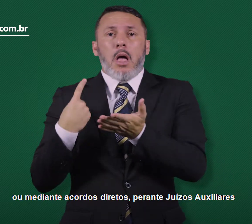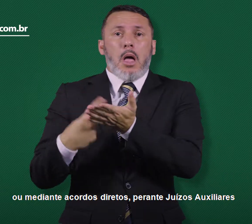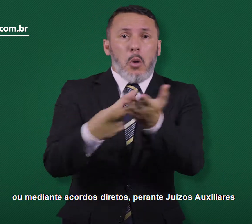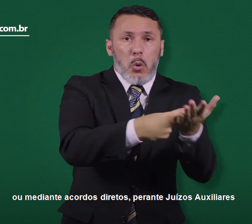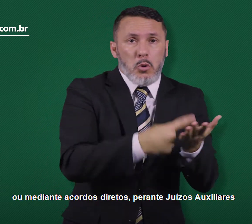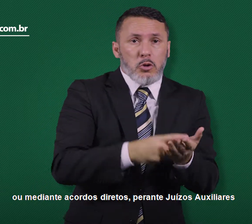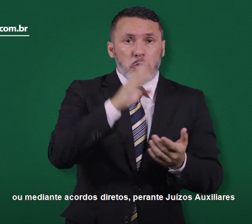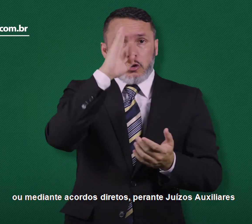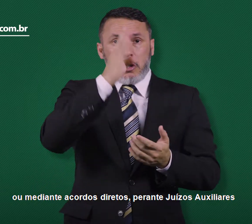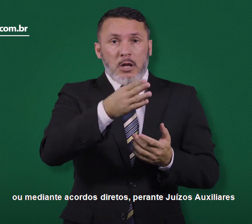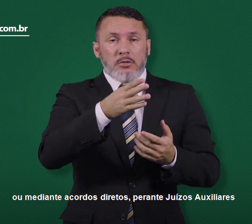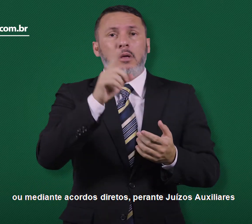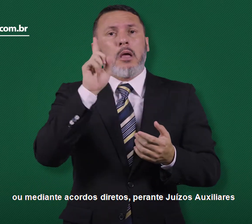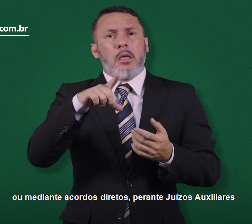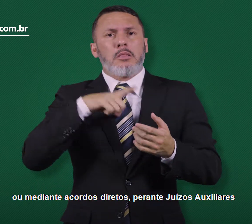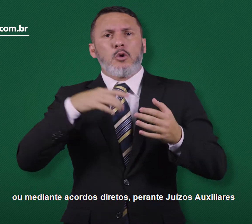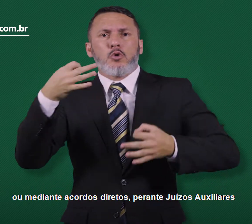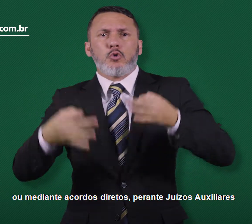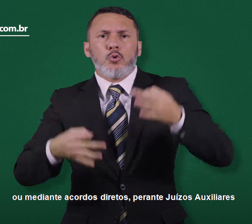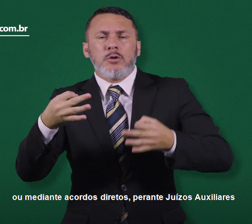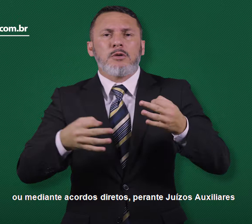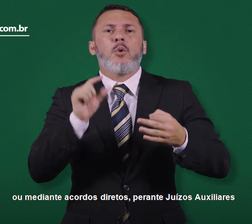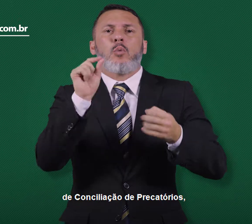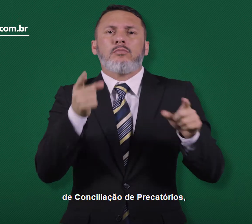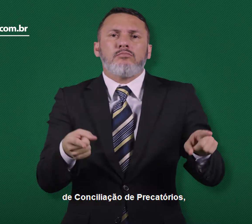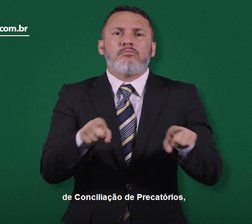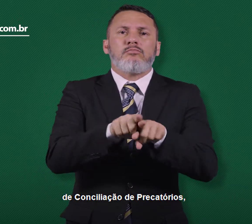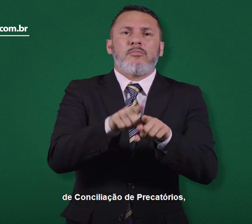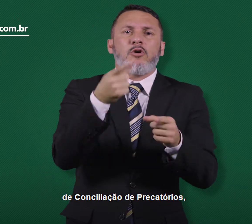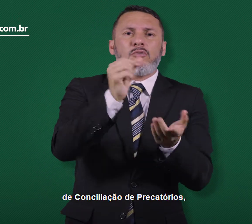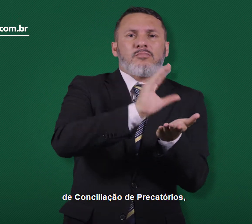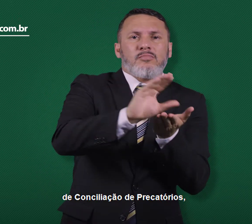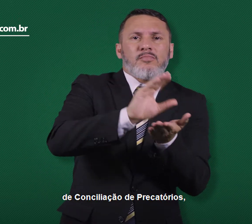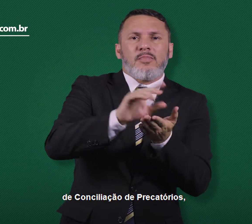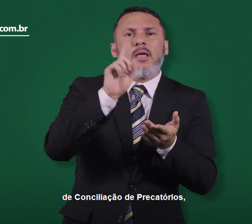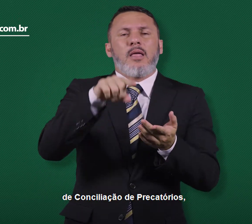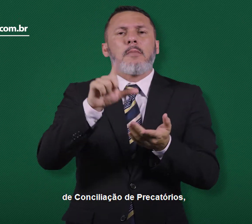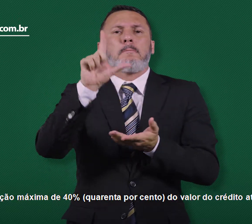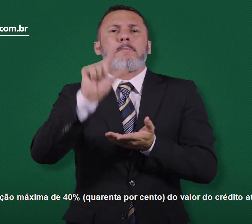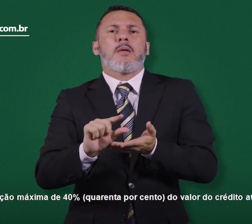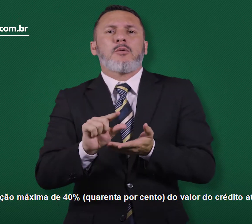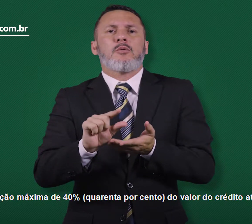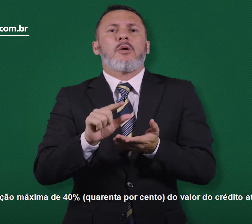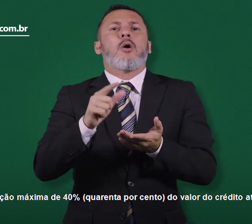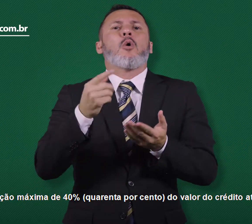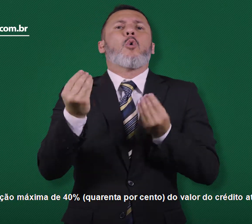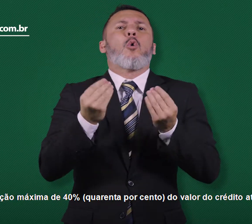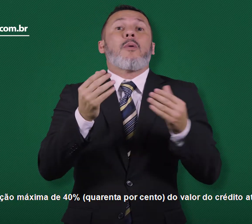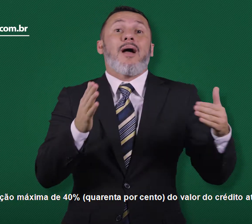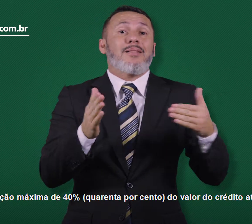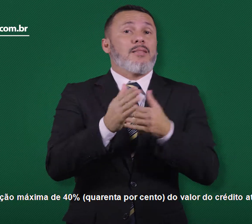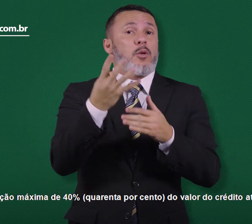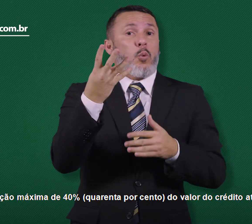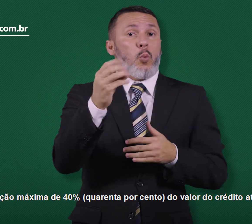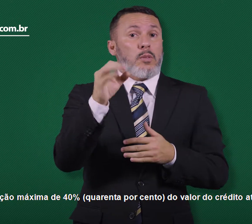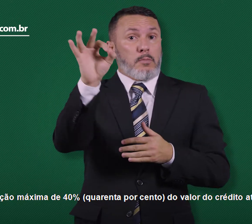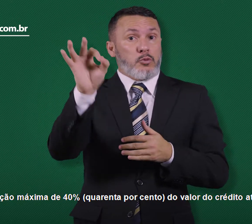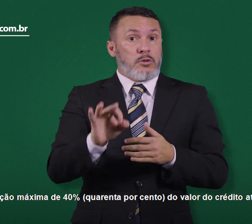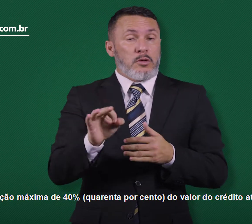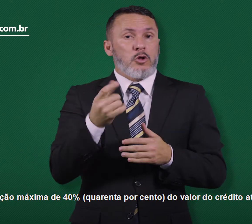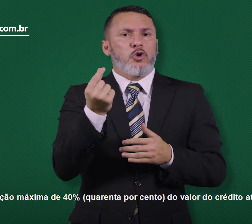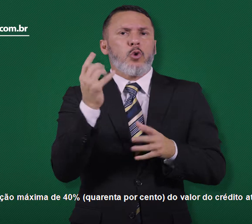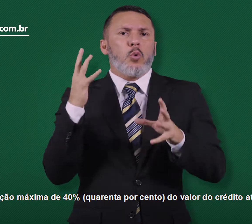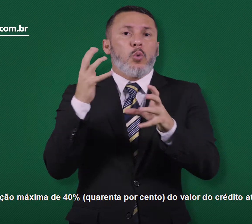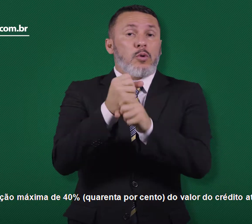mediante acordos diretos perante juízos auxiliares de conciliação de precatórios, com redução máxima de 40%